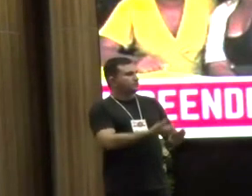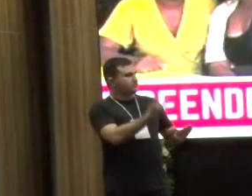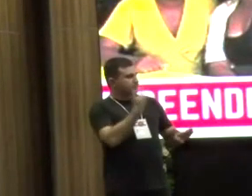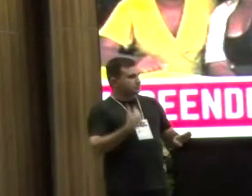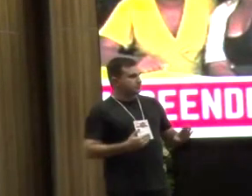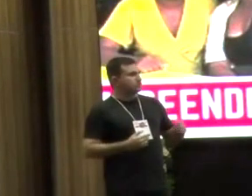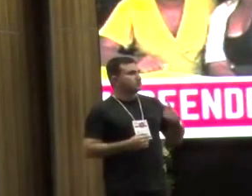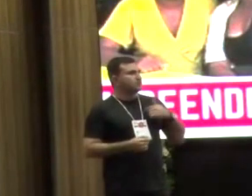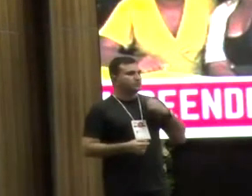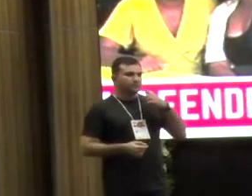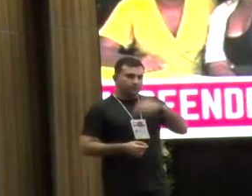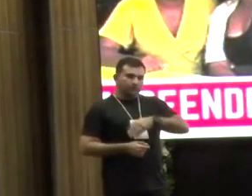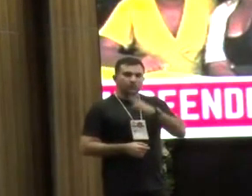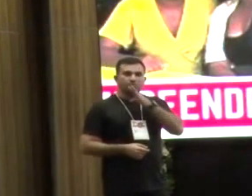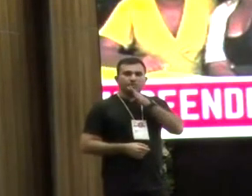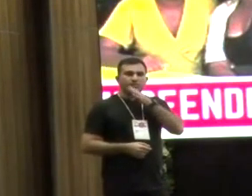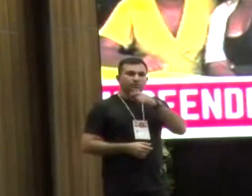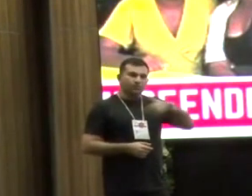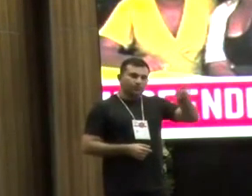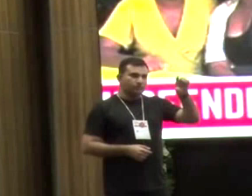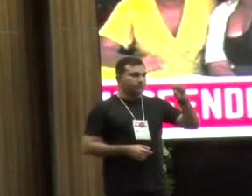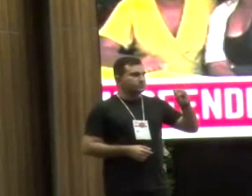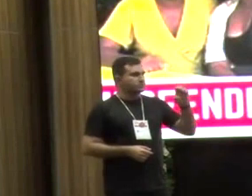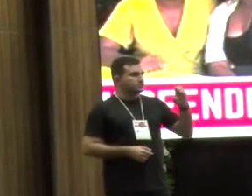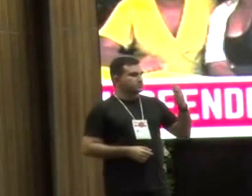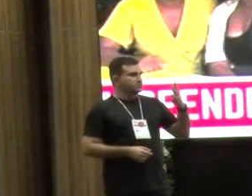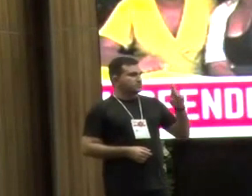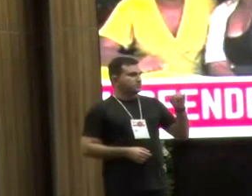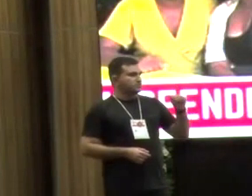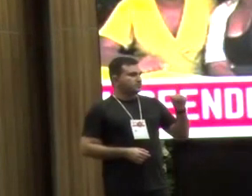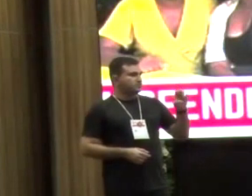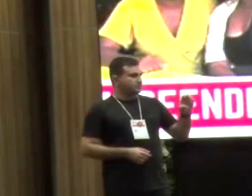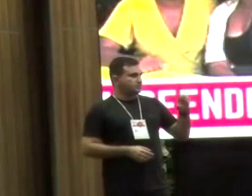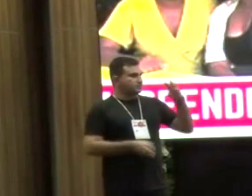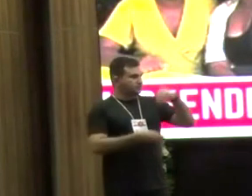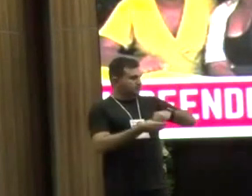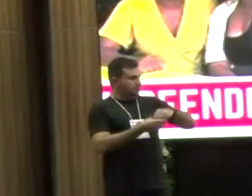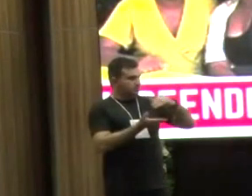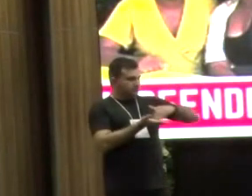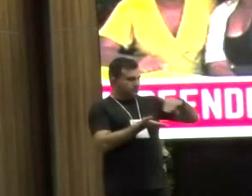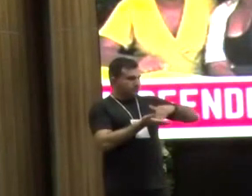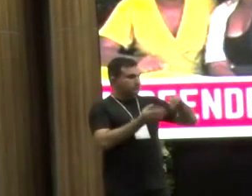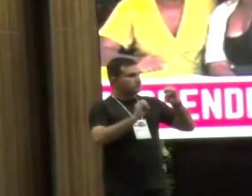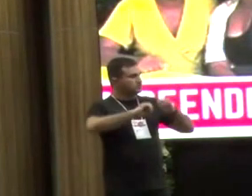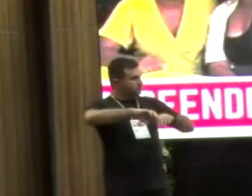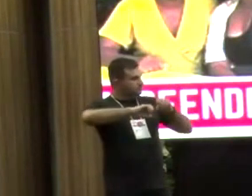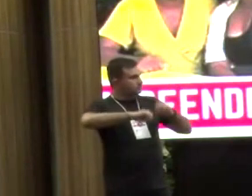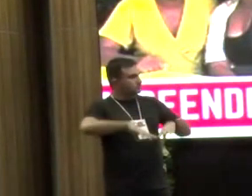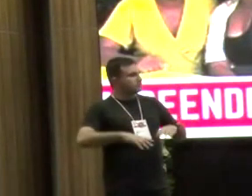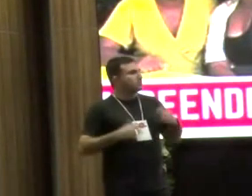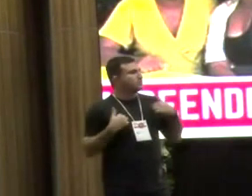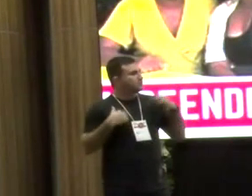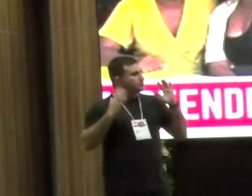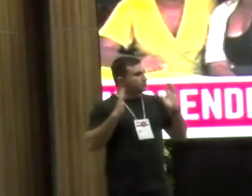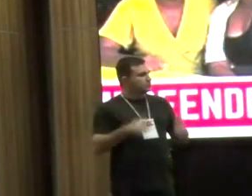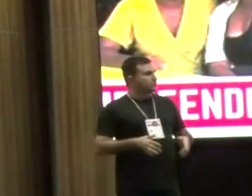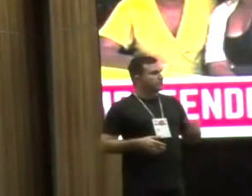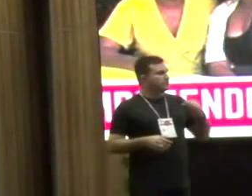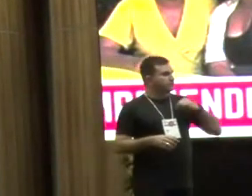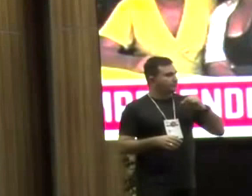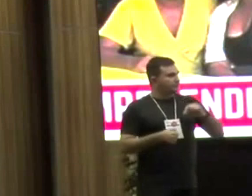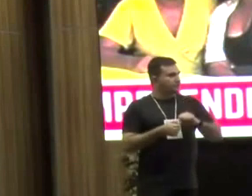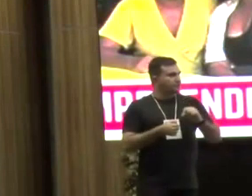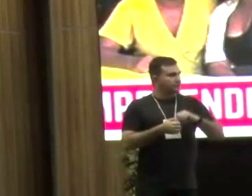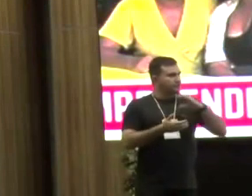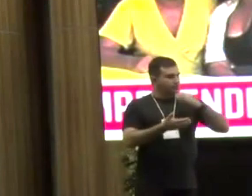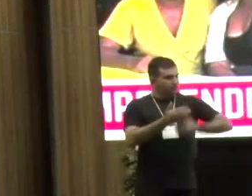vim conhecer outra realidade que foi o SEBRAE. Dentro da Secretaria de Educação, eu fiz o concurso e fui para a